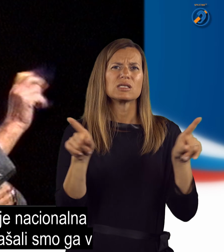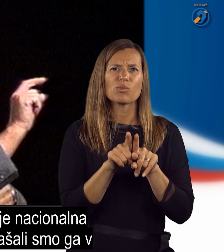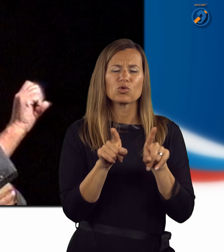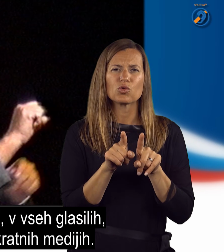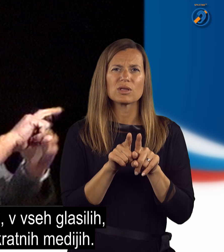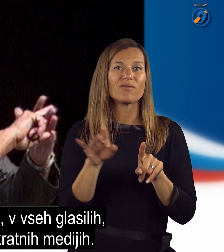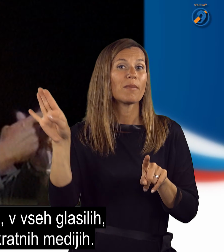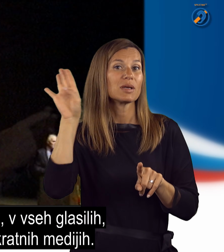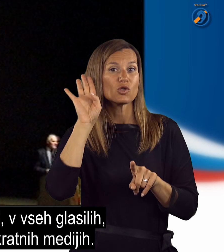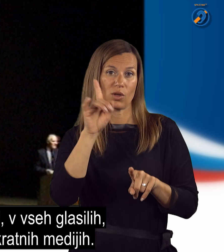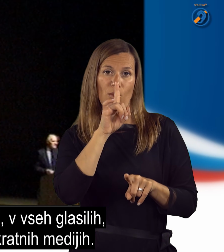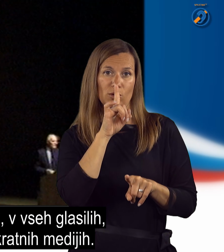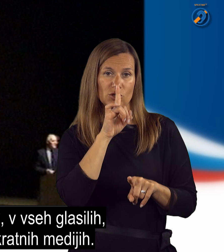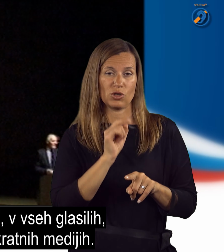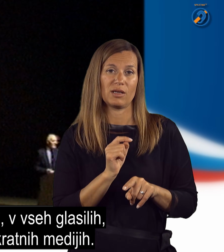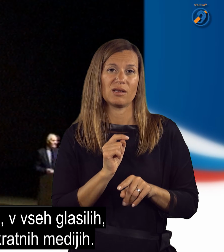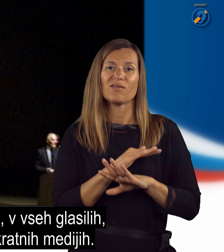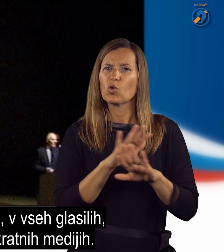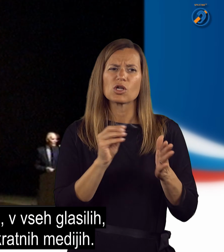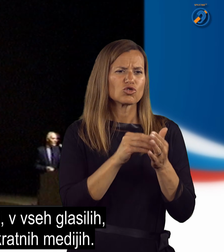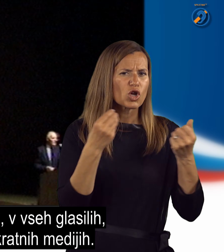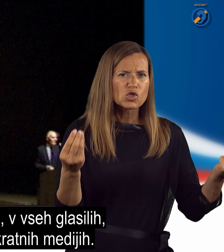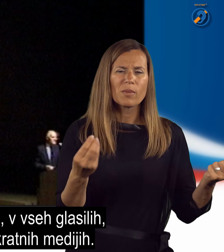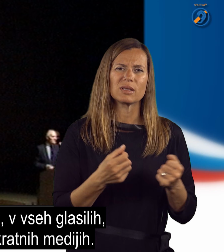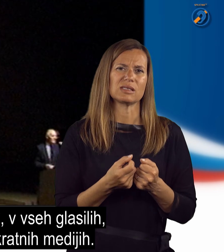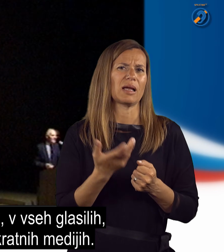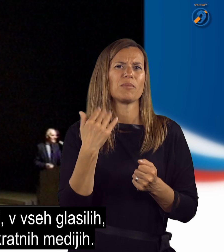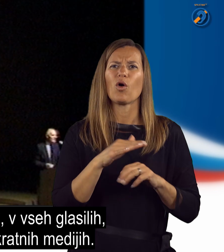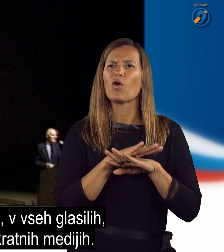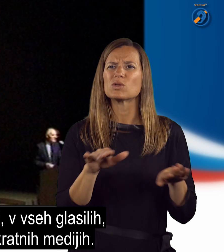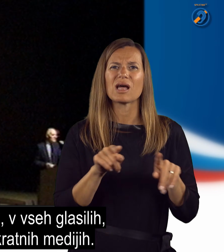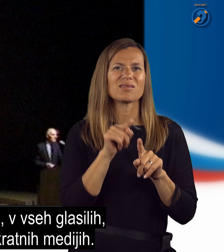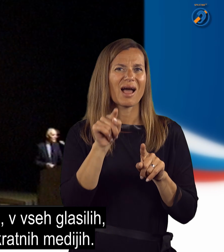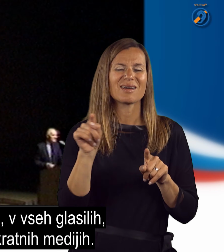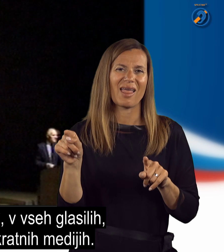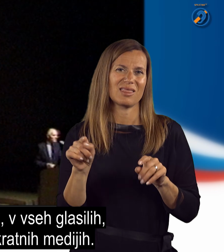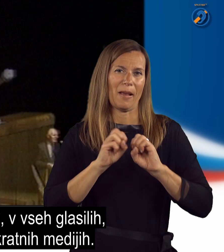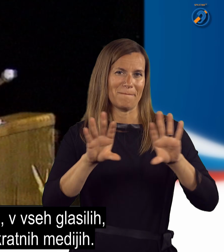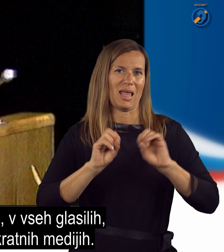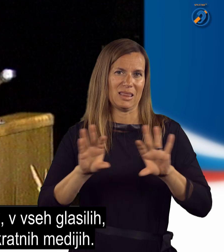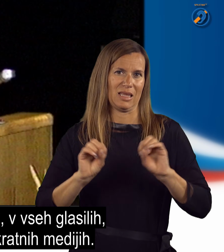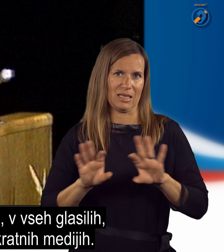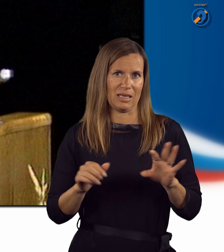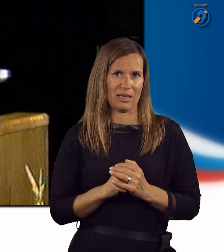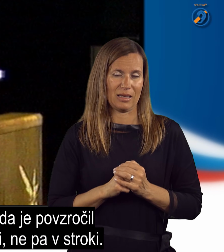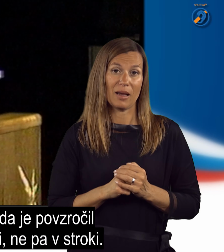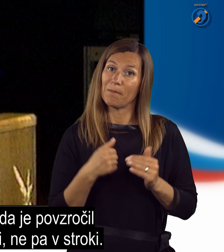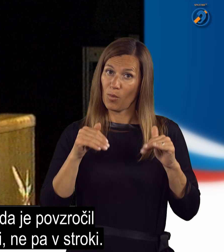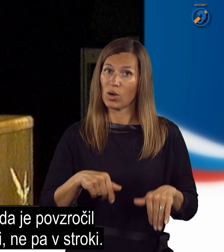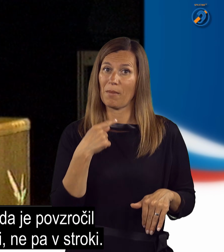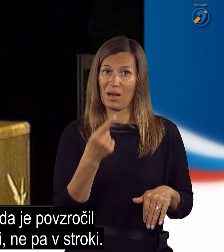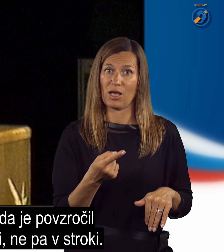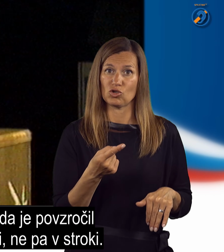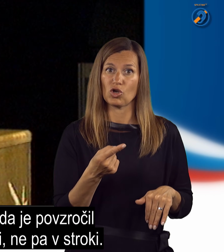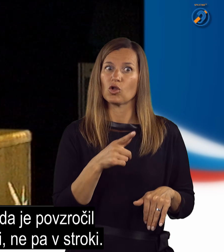prenašali smo ga v prisluhnimo tišini, v vseh glasilih, bil je v vseh takratnih medijih. In